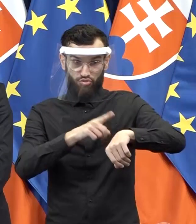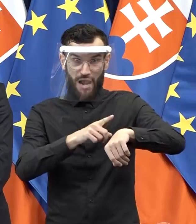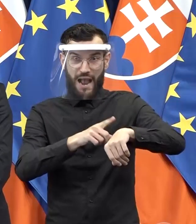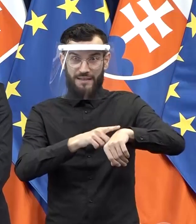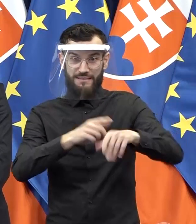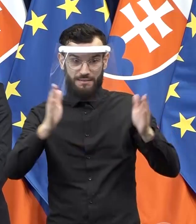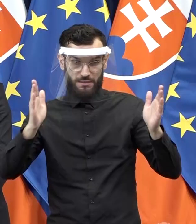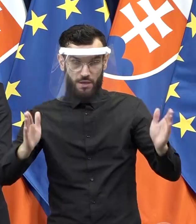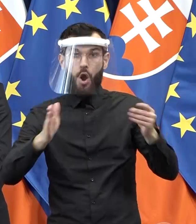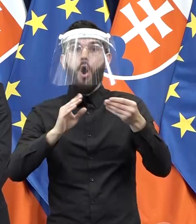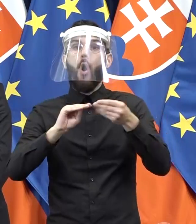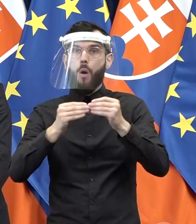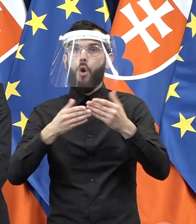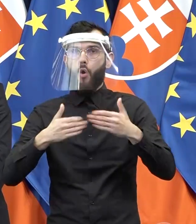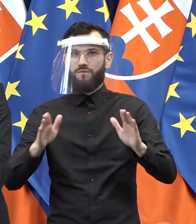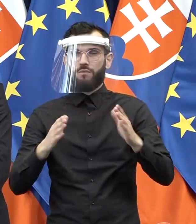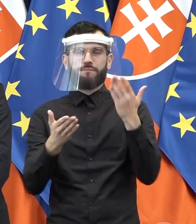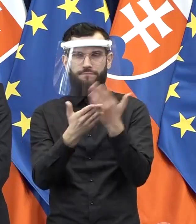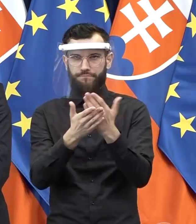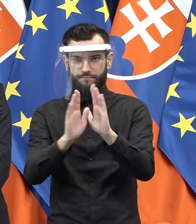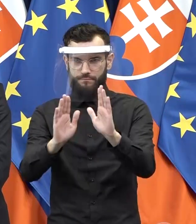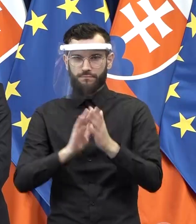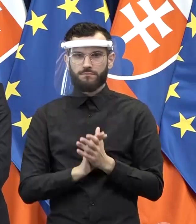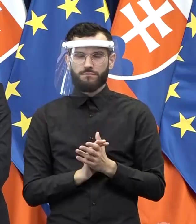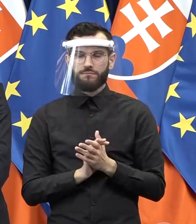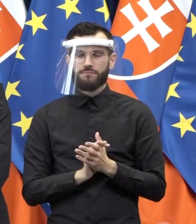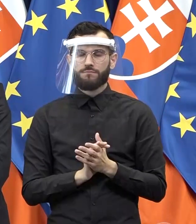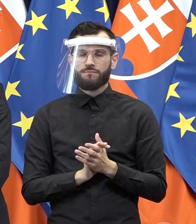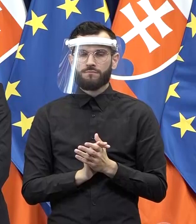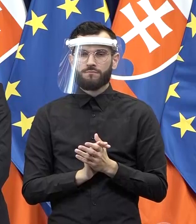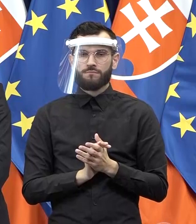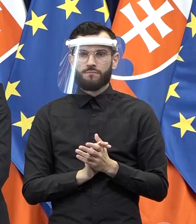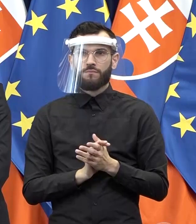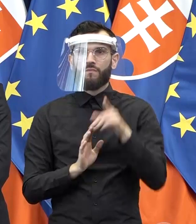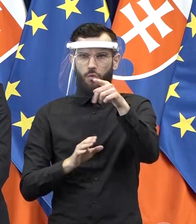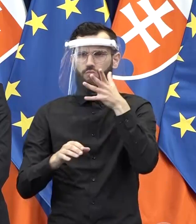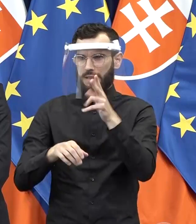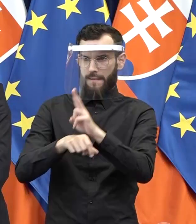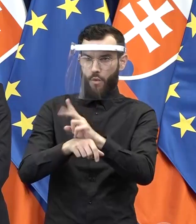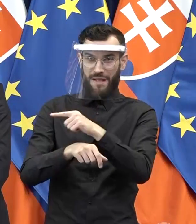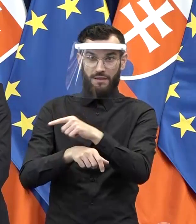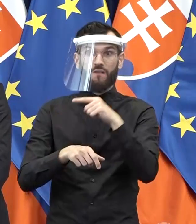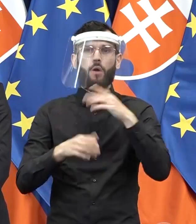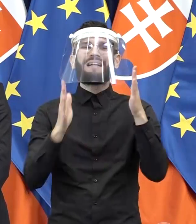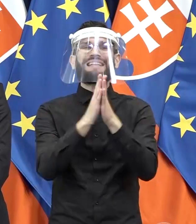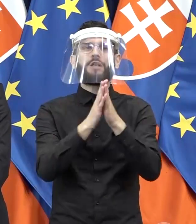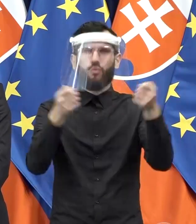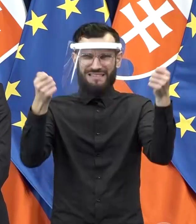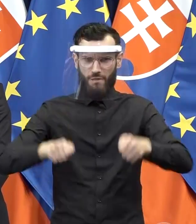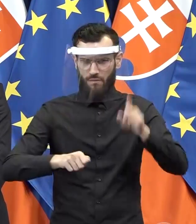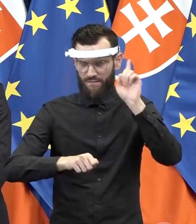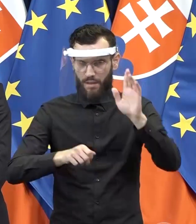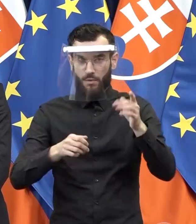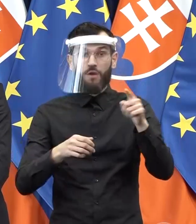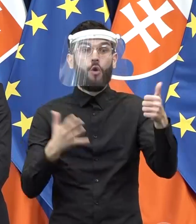obchody otvorené, to znamená, že tomto nariadení, keď budú v nedelu obchody zatvorené, tak